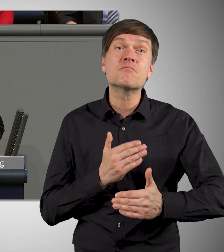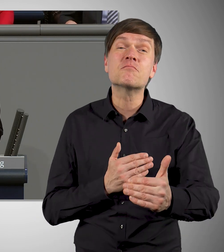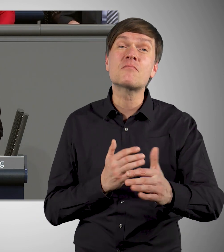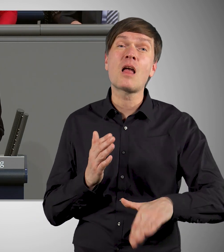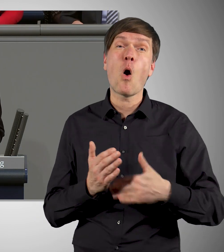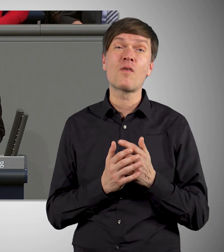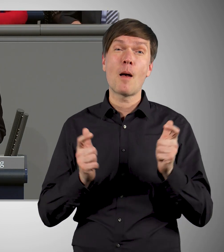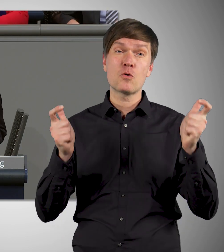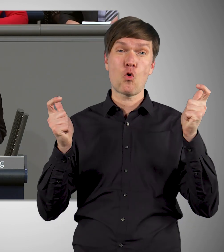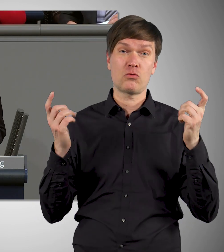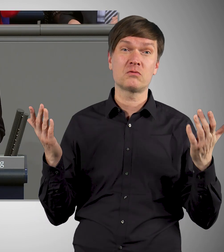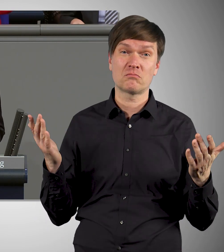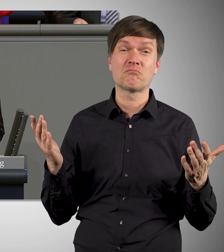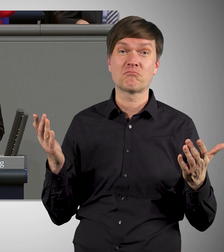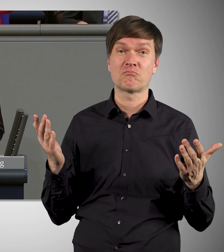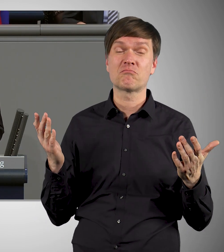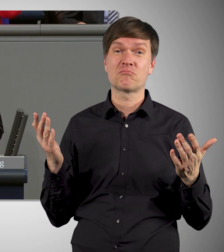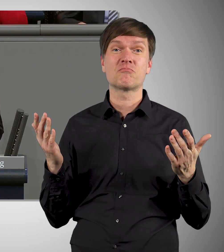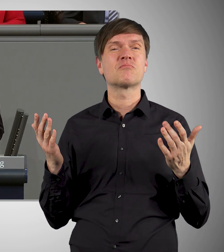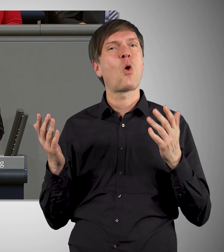Vor uns liegen große Aufgaben und entscheidende